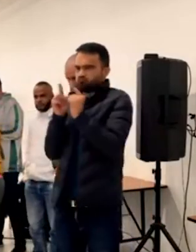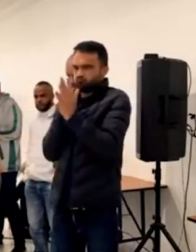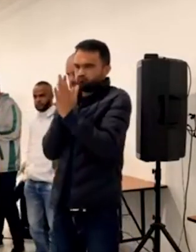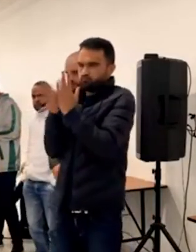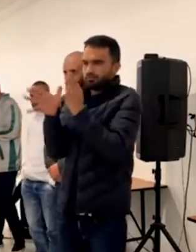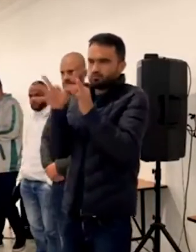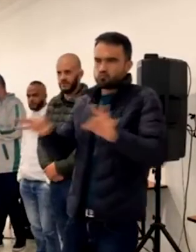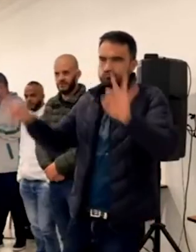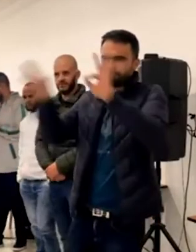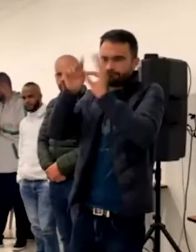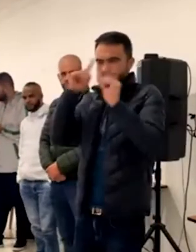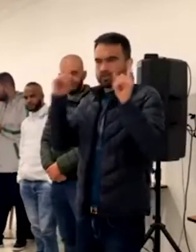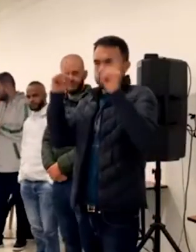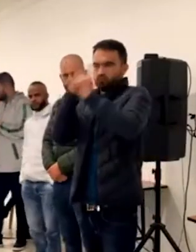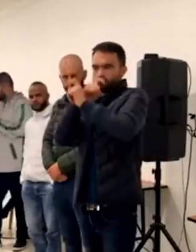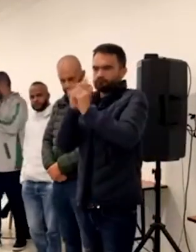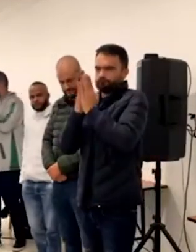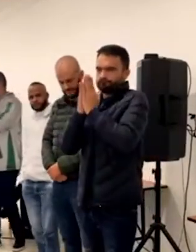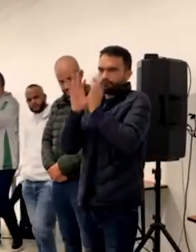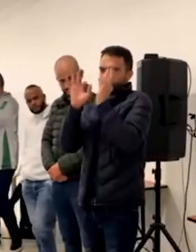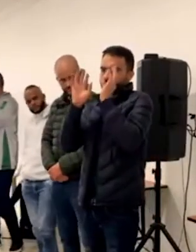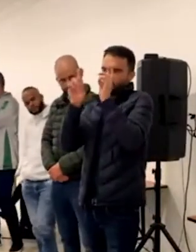hola buenos días